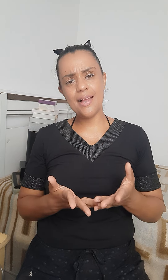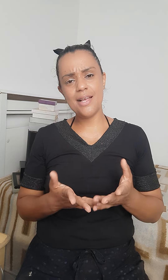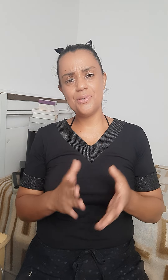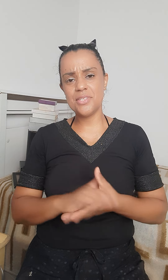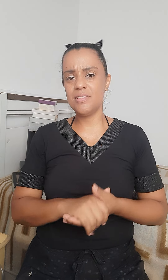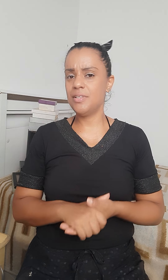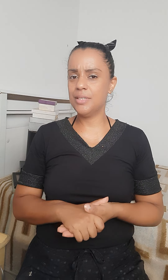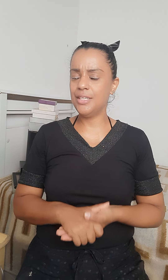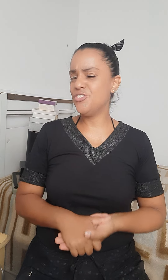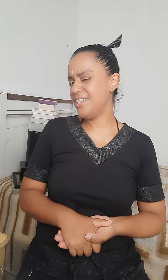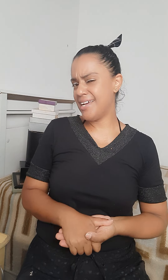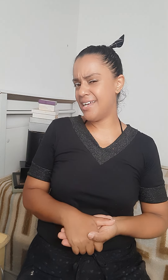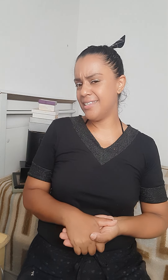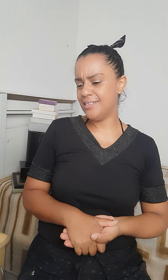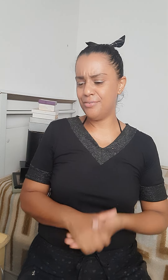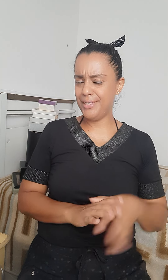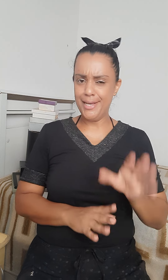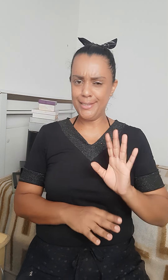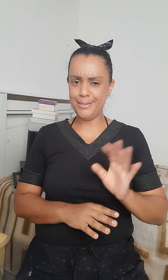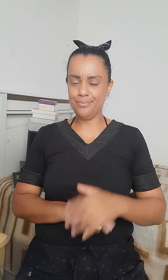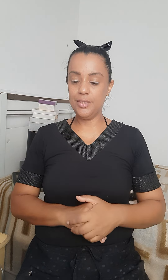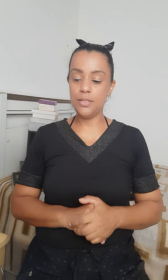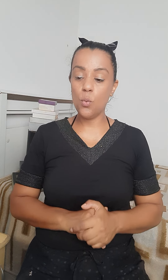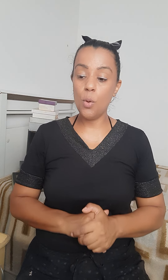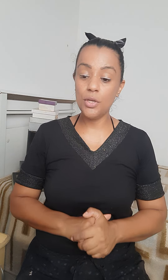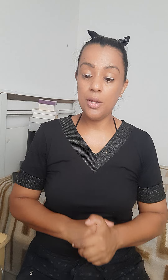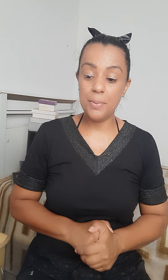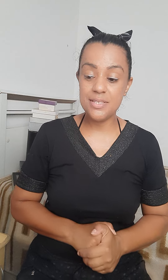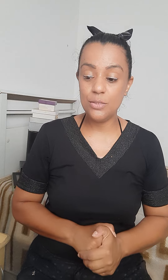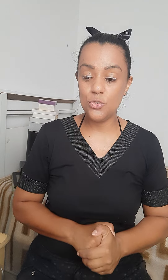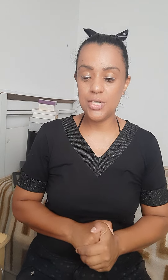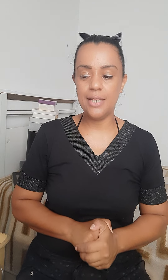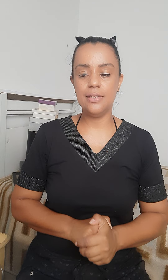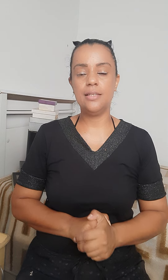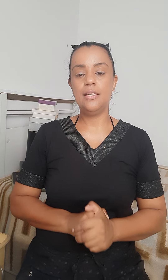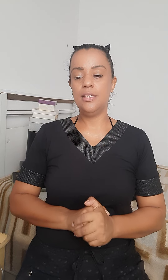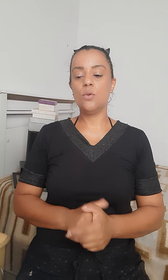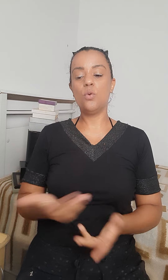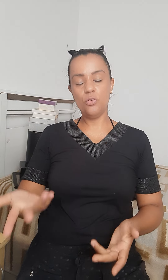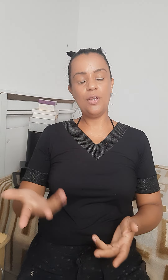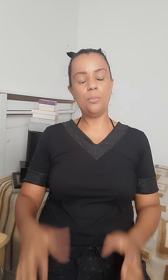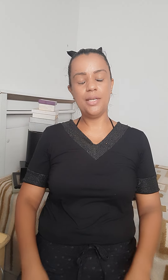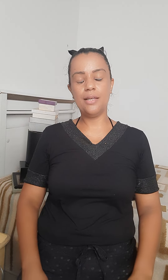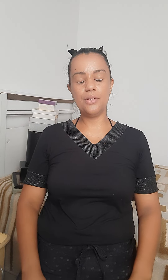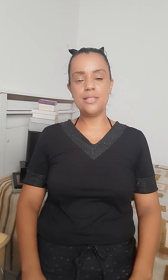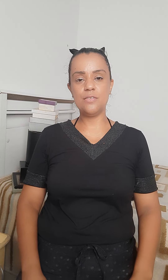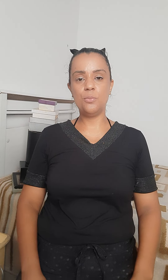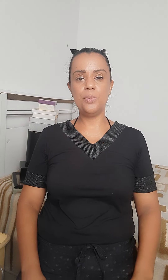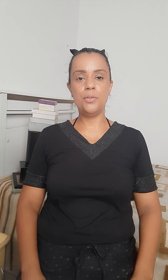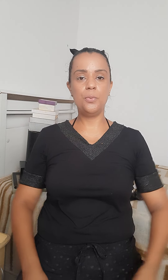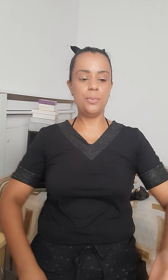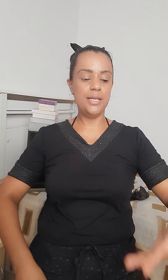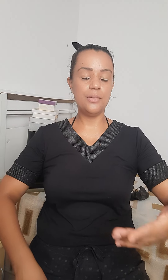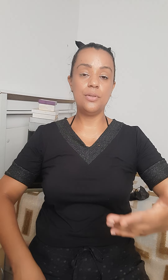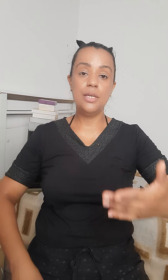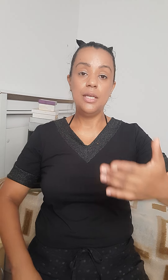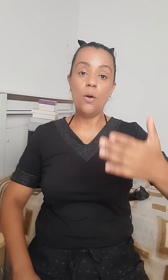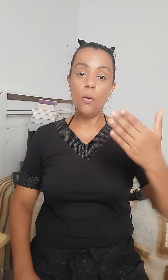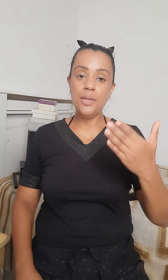obrigado, você vai falar o quê? De nada, foi nada. Então, como que eu represento de nada? Então, quando eu falo obrigado, quer dizer, vamos primeiro com obrigado.